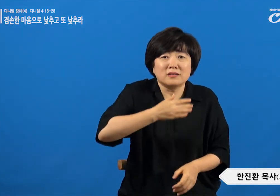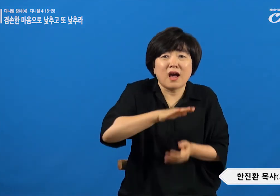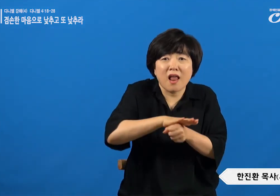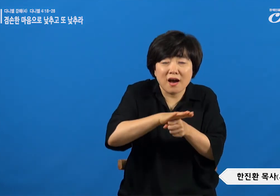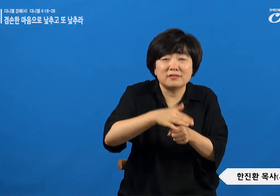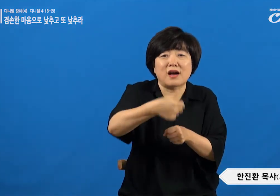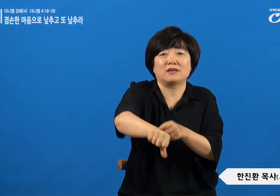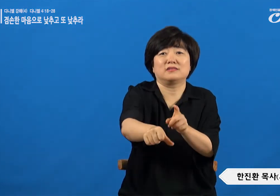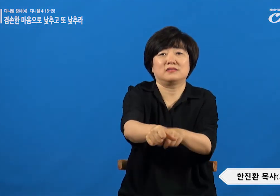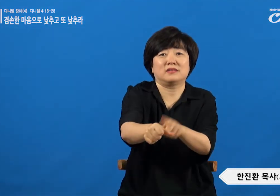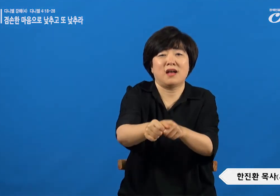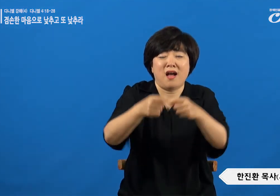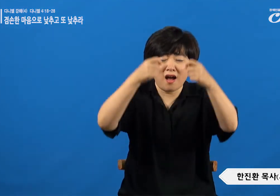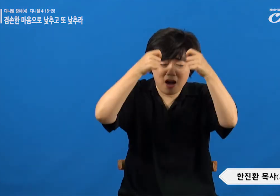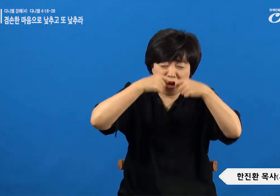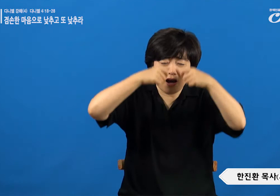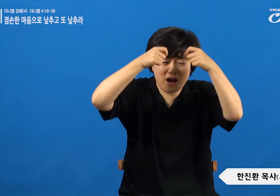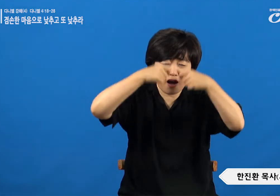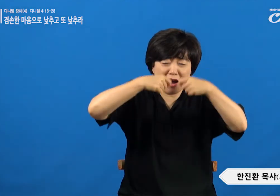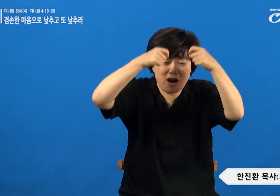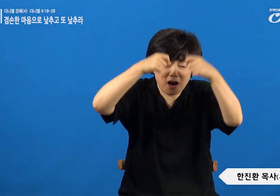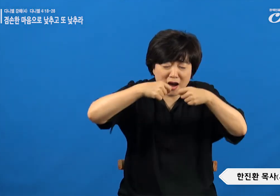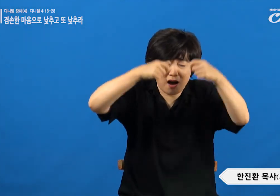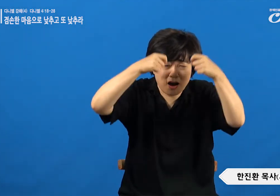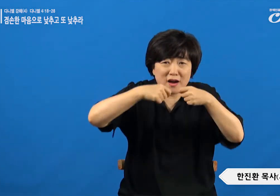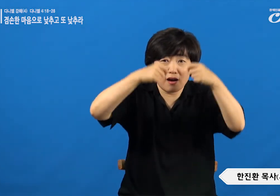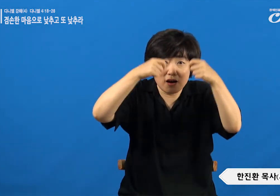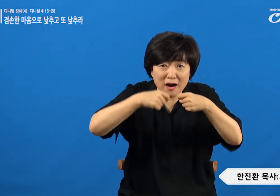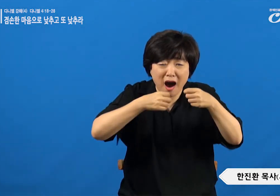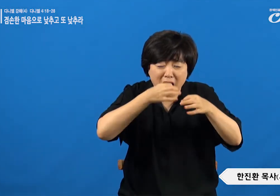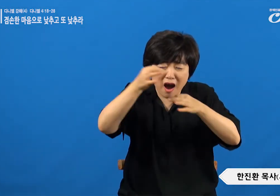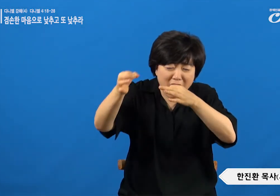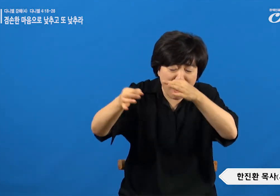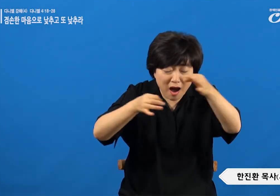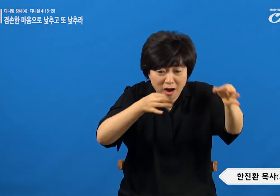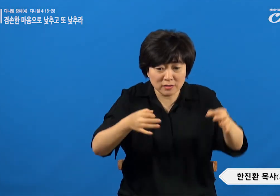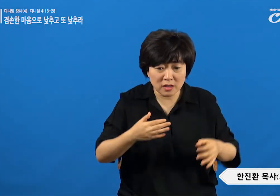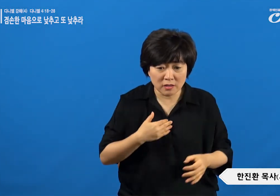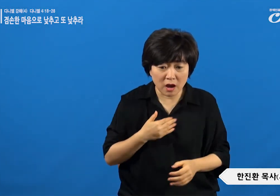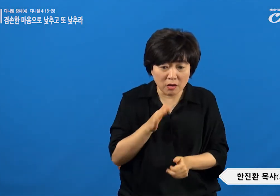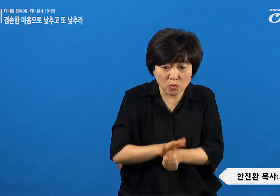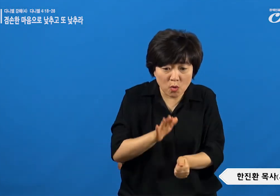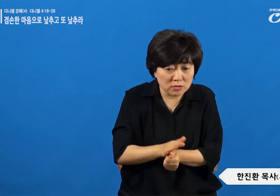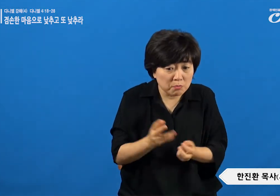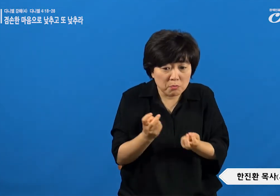그렇게 울부짖는데도 자기는 아이를 위해서 해줄 수 있는 일이 아무것도 없었습니다.